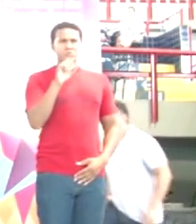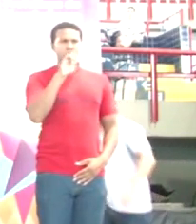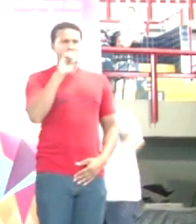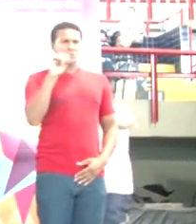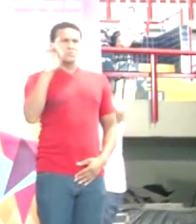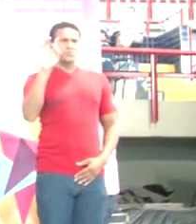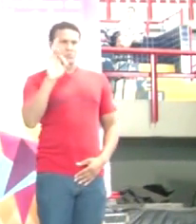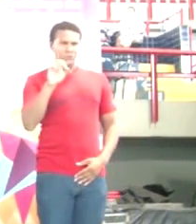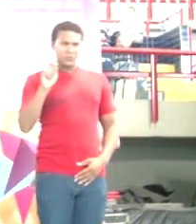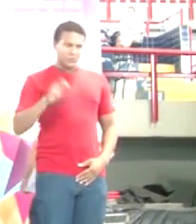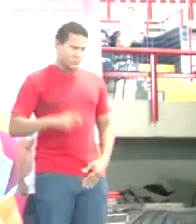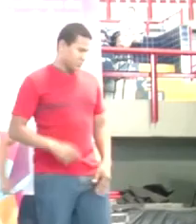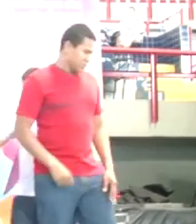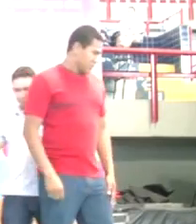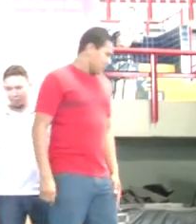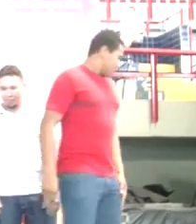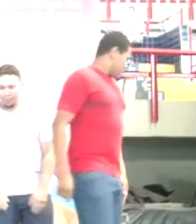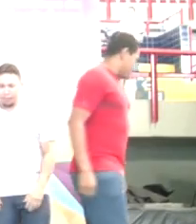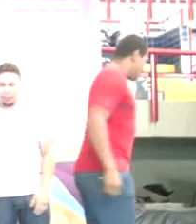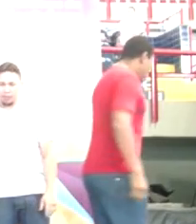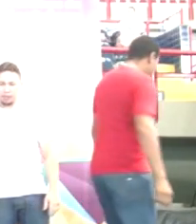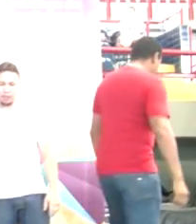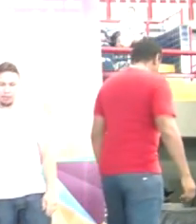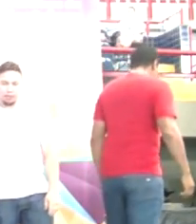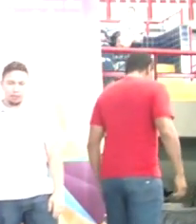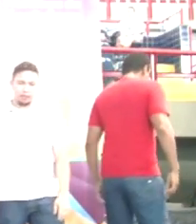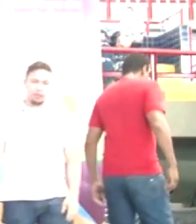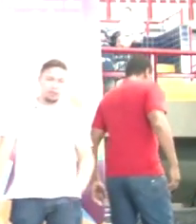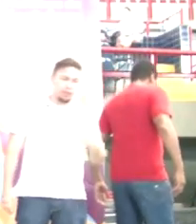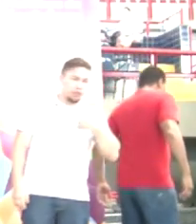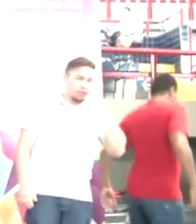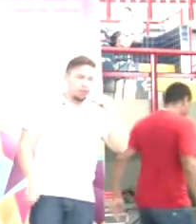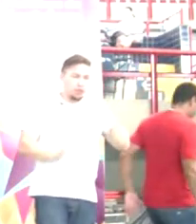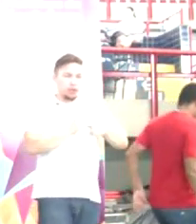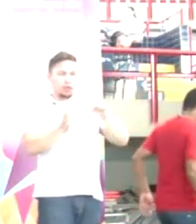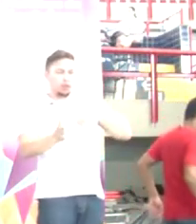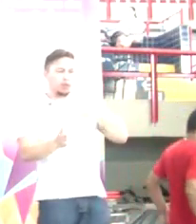Influenciam, tá? Se você observar comigo, ó, na questão anterior,